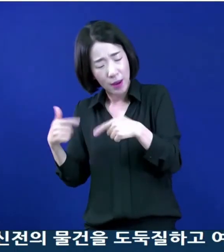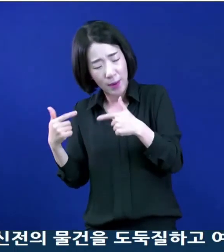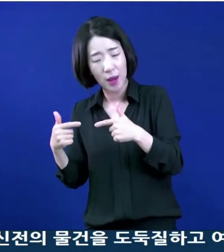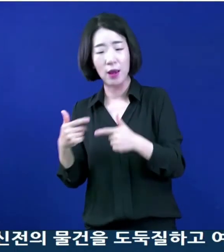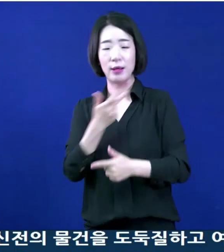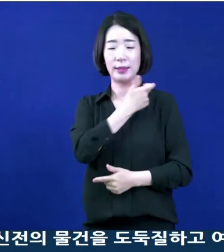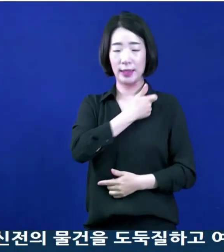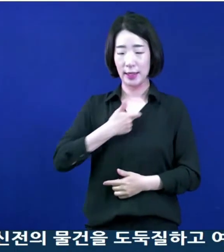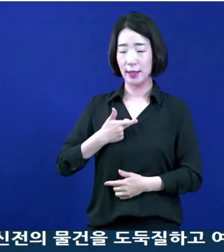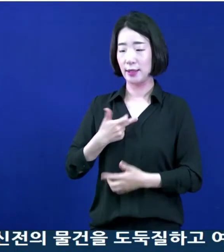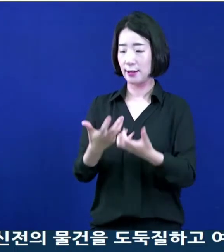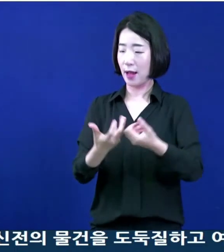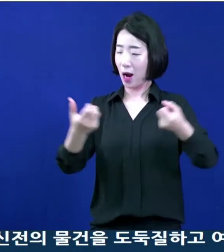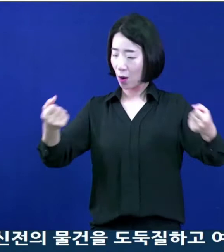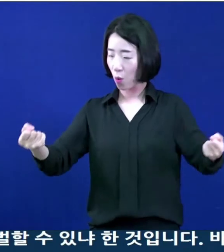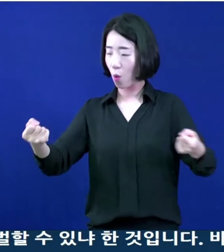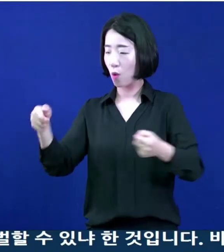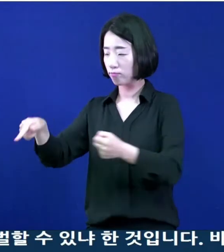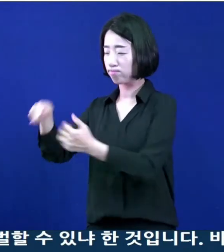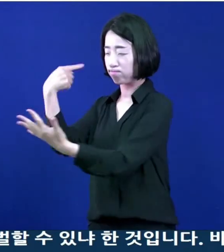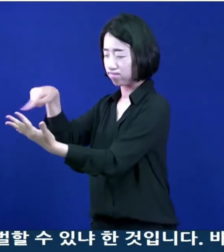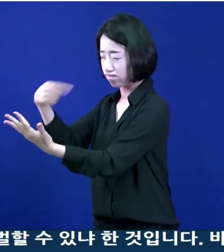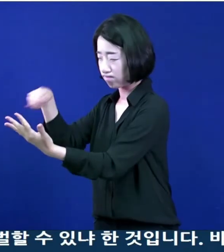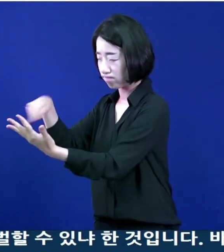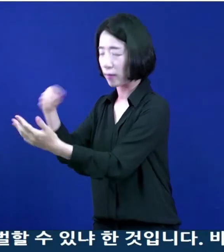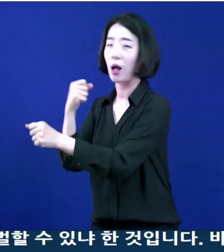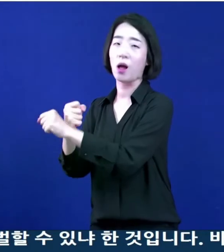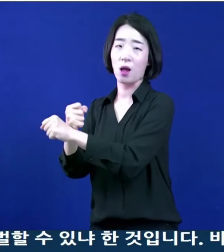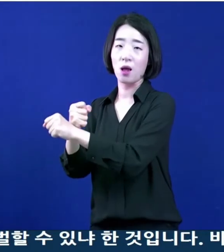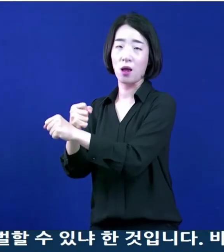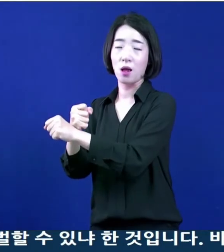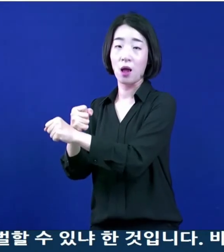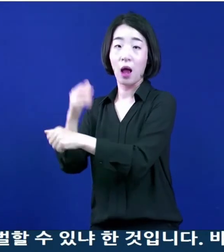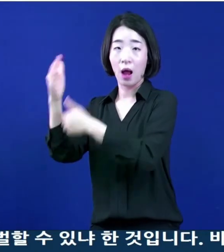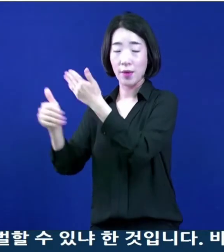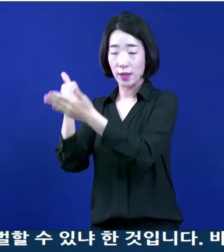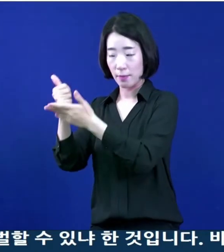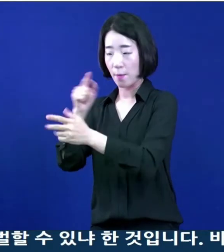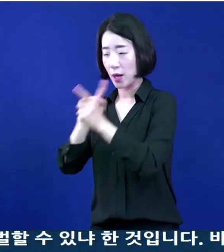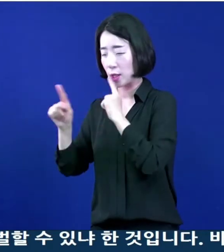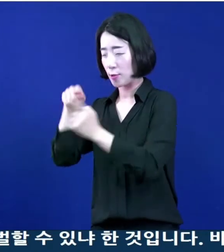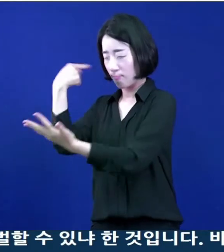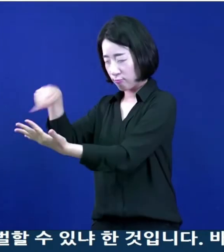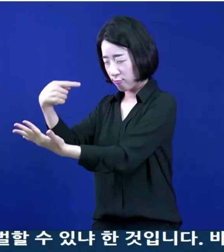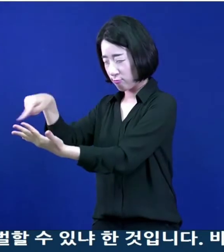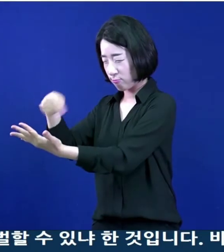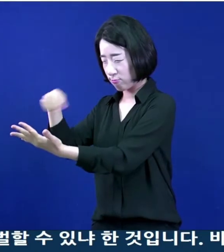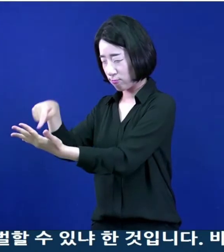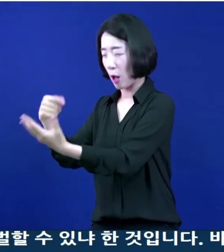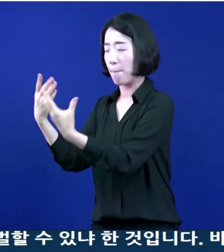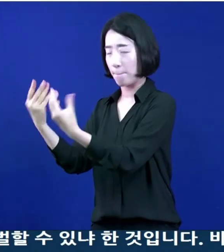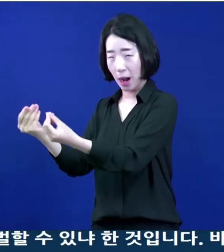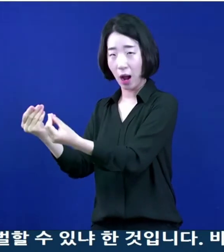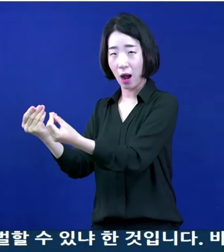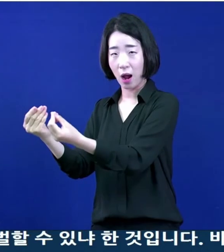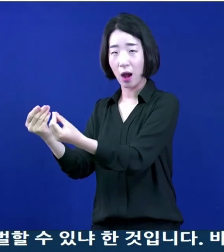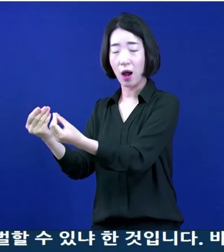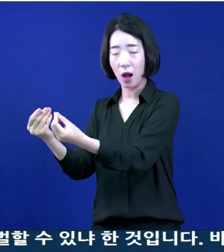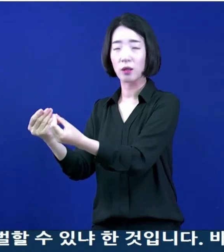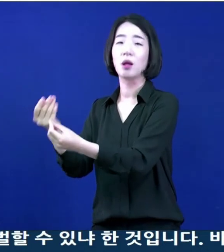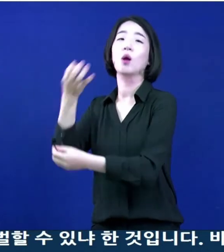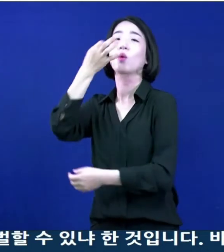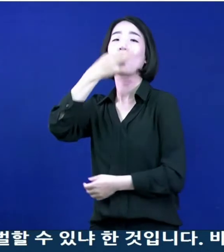따로 세워놓고 매일매일 하나님의 말씀을 가르친 이 효과가 여기 다 묻어나고 있는